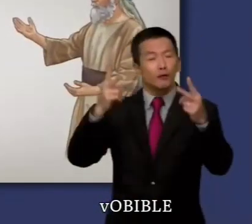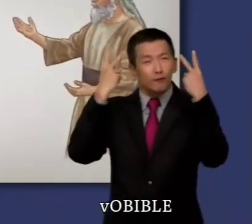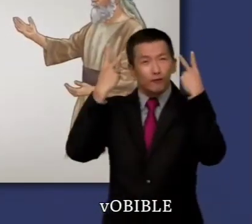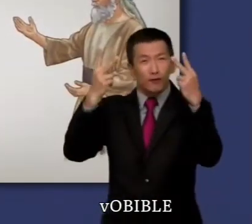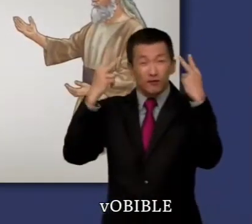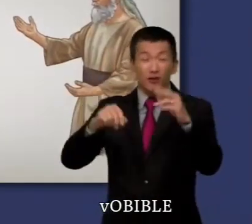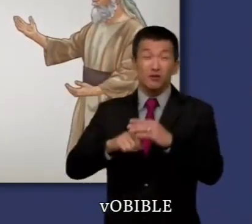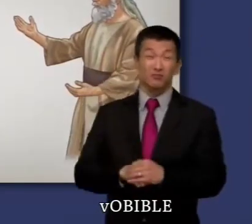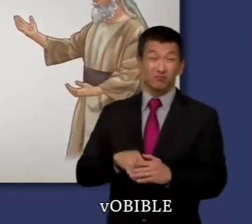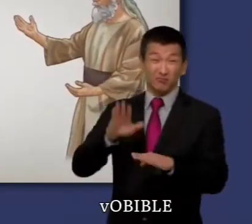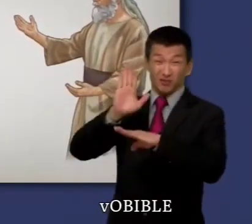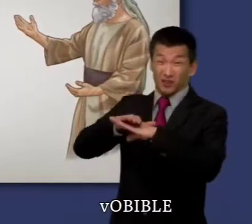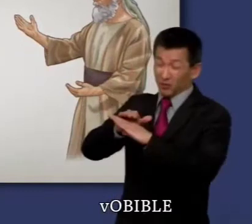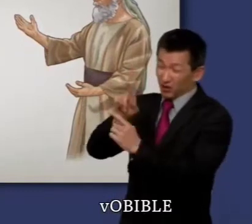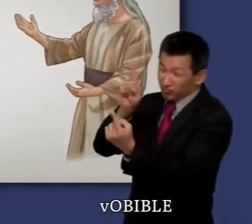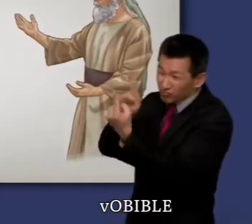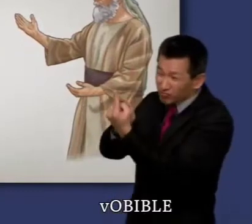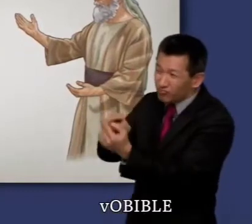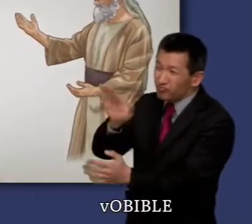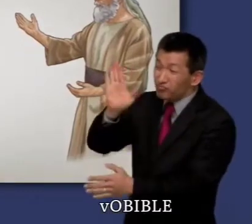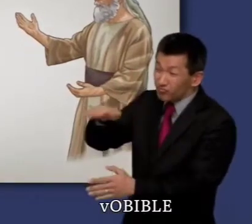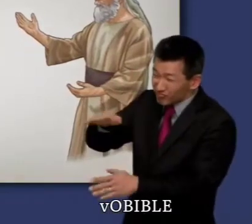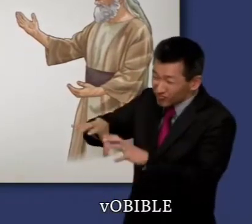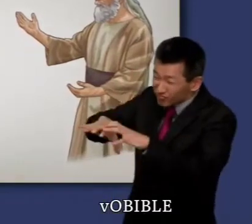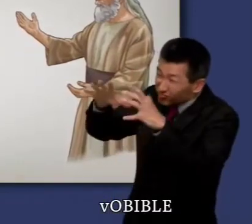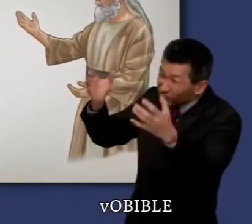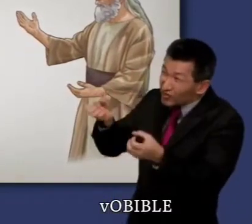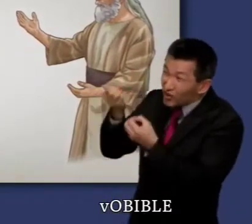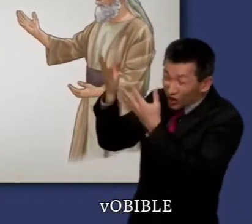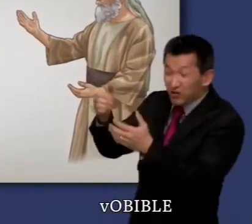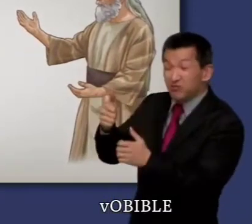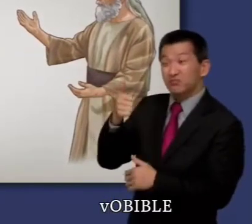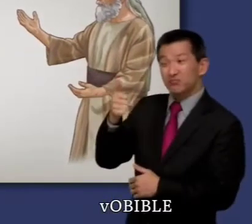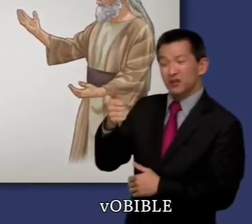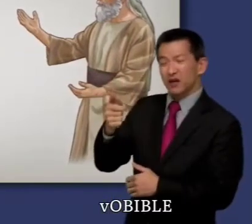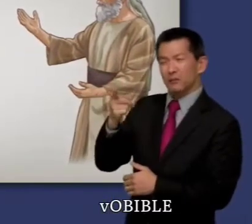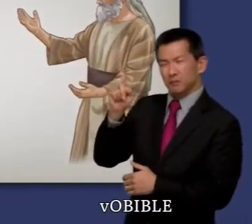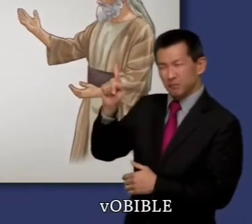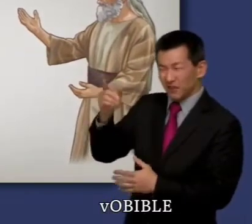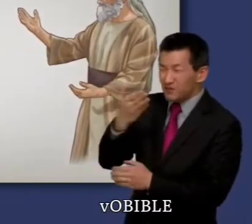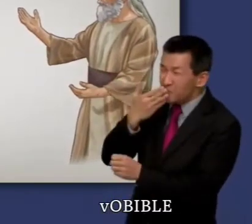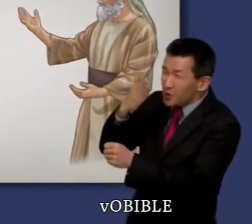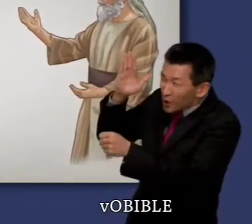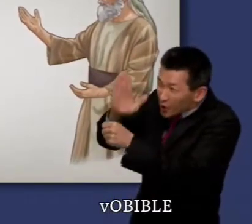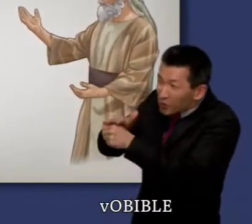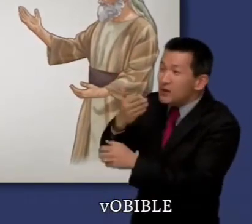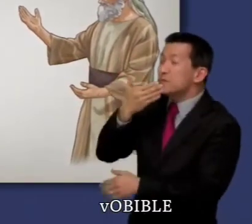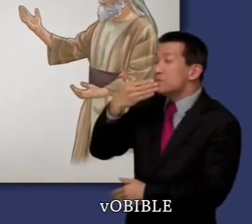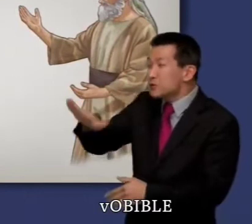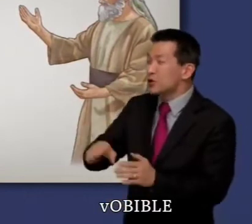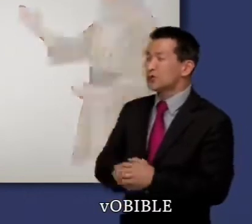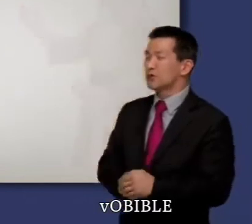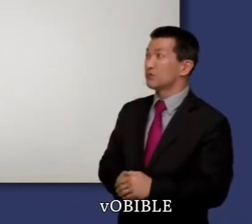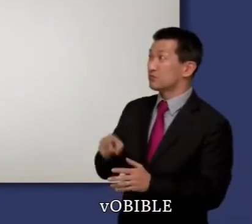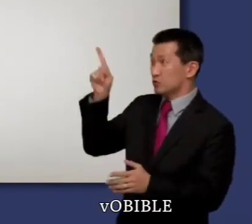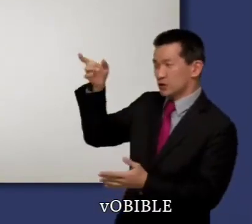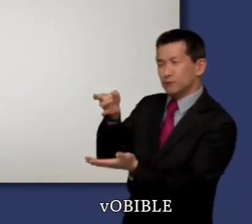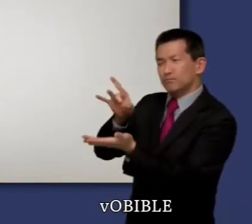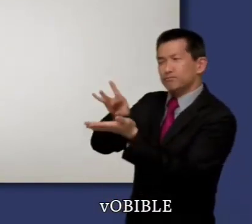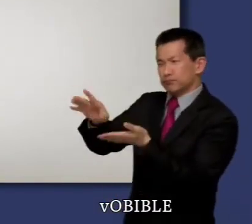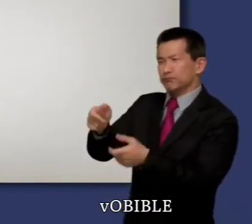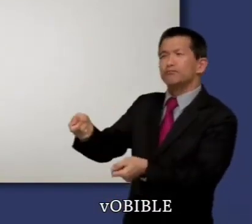de la tribu de Benjamin comme chef d'Israël. Le chapitre 11 montre qu'au début de son règne, Saül est un